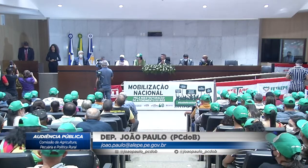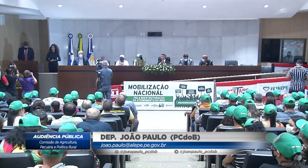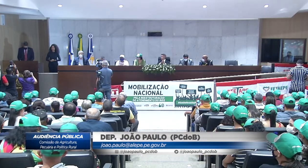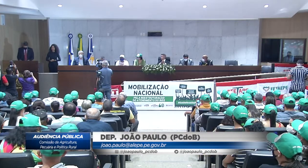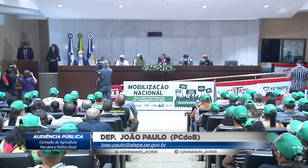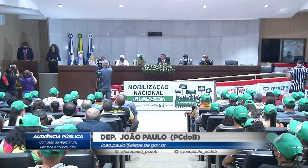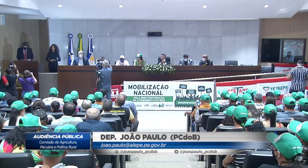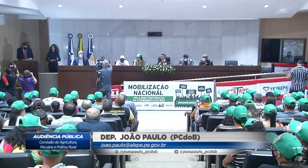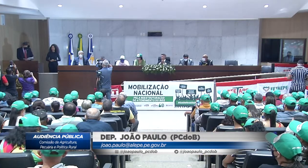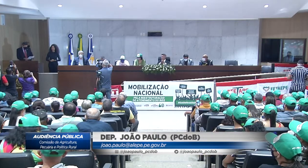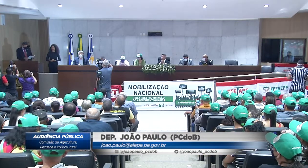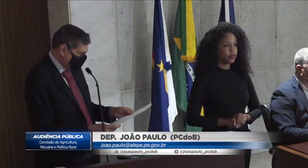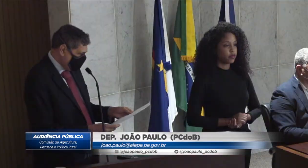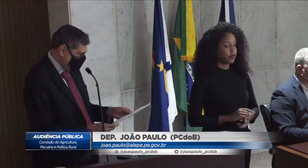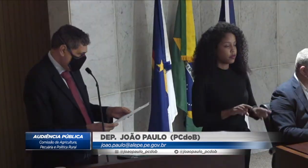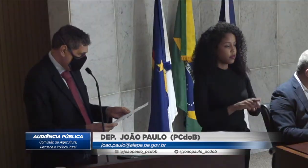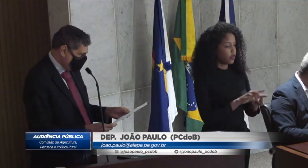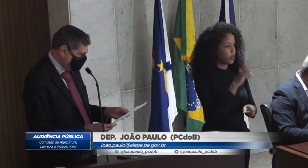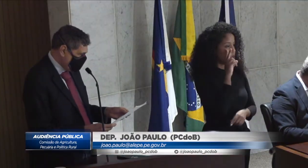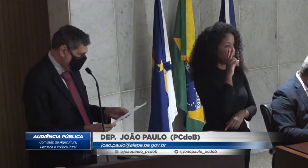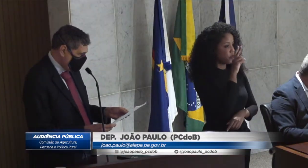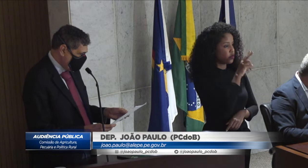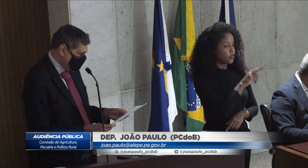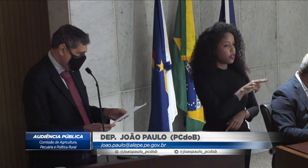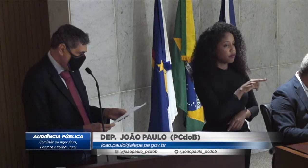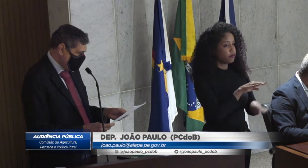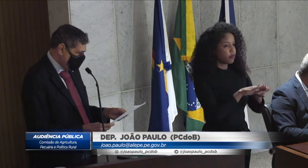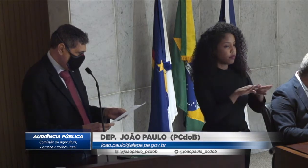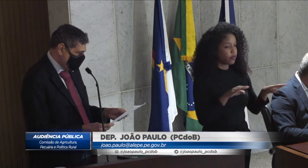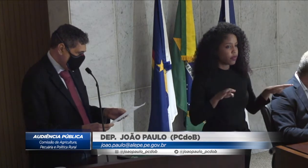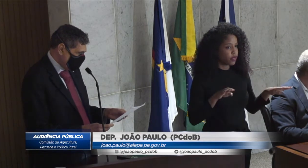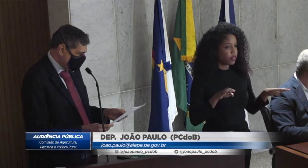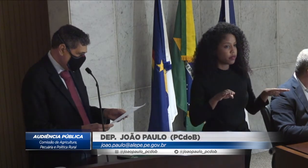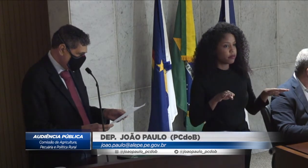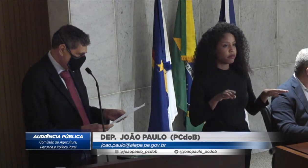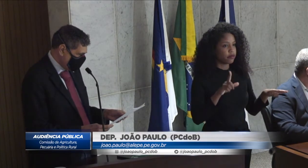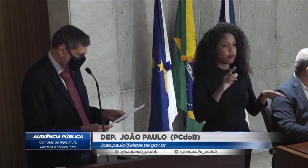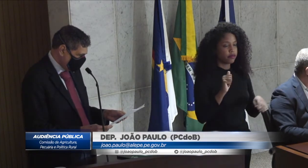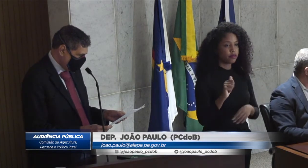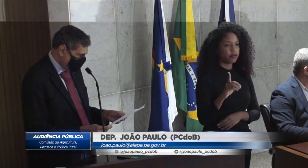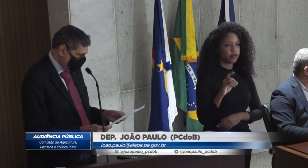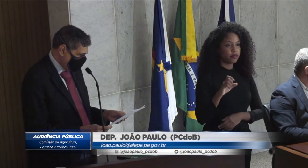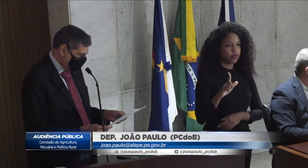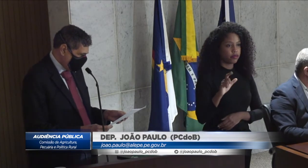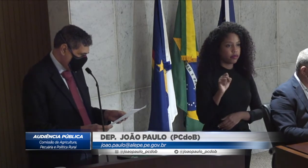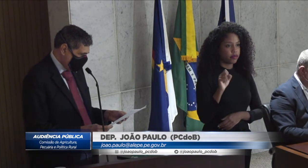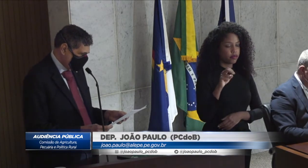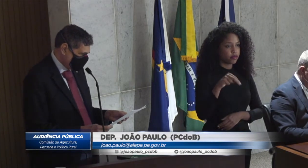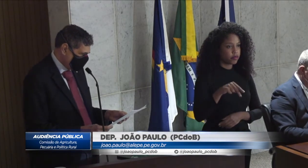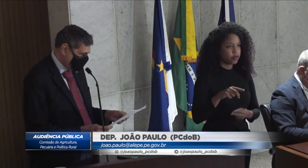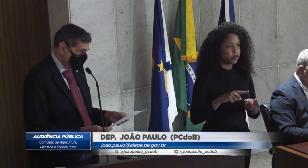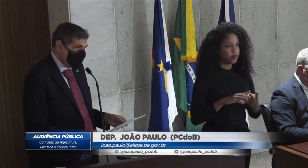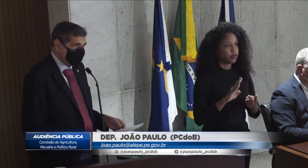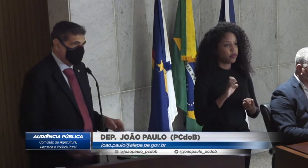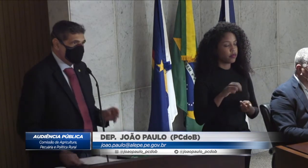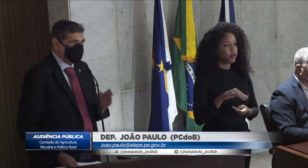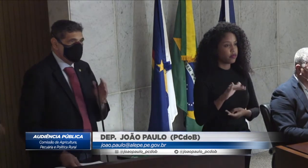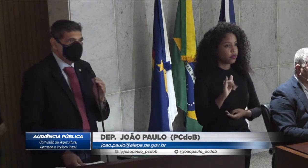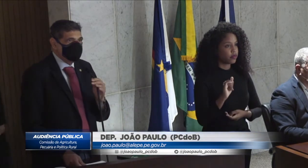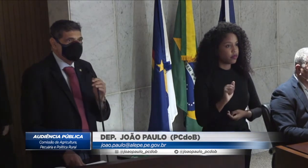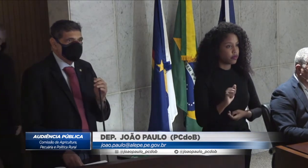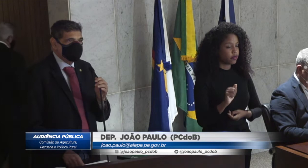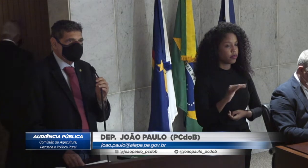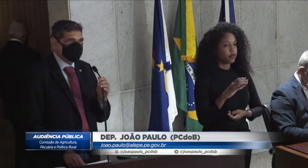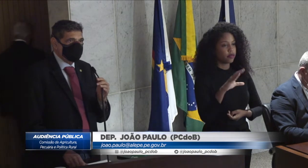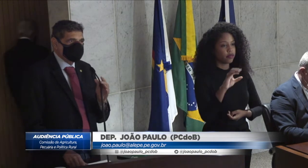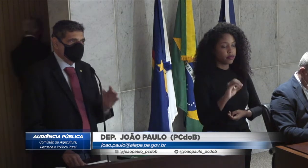E mais aqui, deixa eu ver quem foi, o companheiro Adelson Bonifácio. Eu queria, em nome